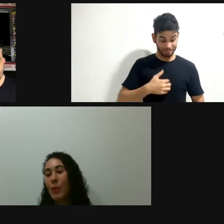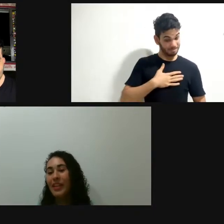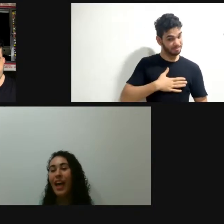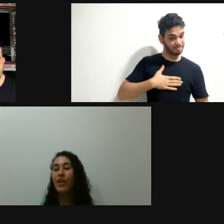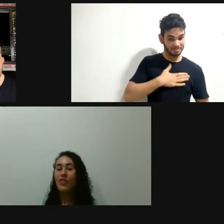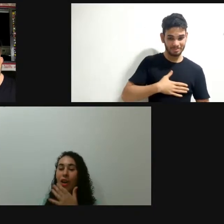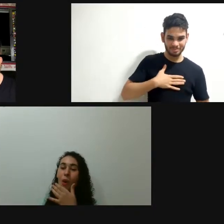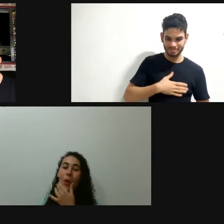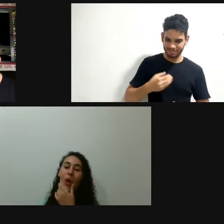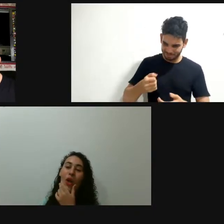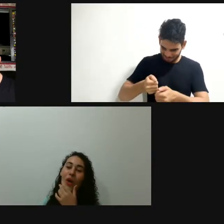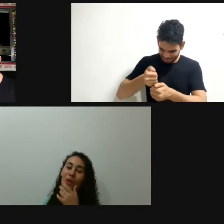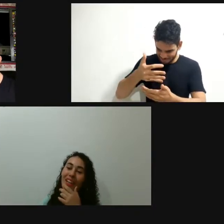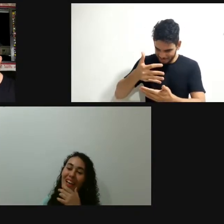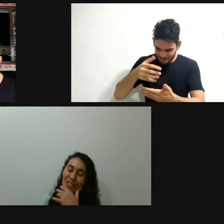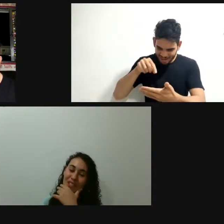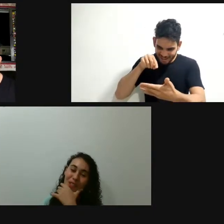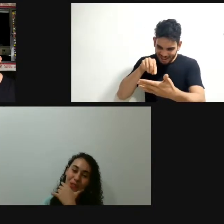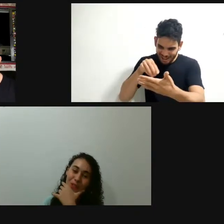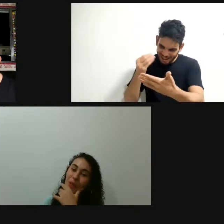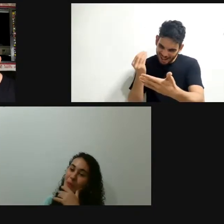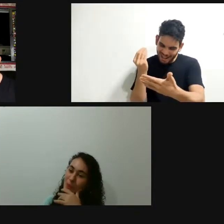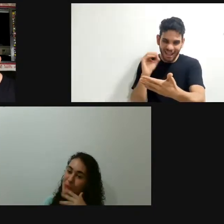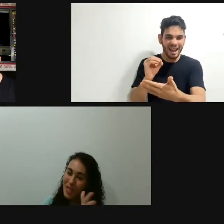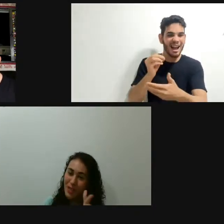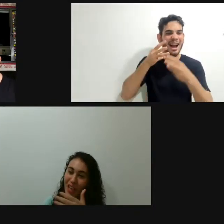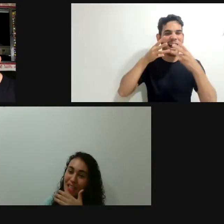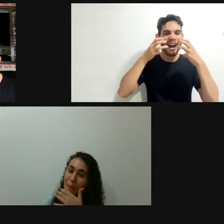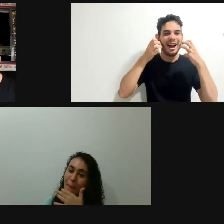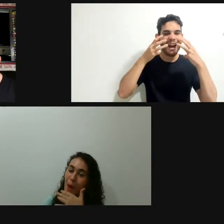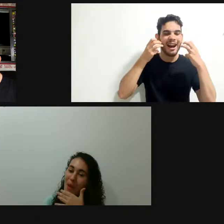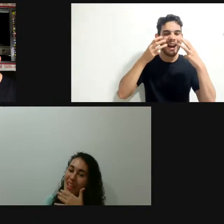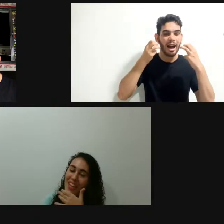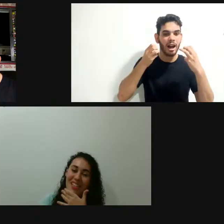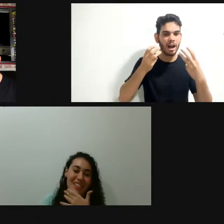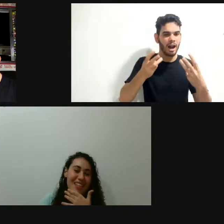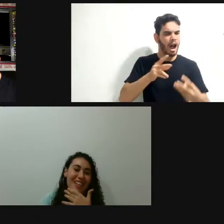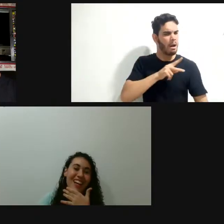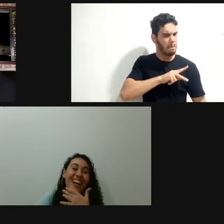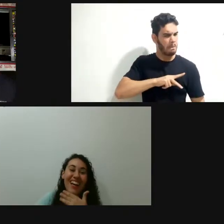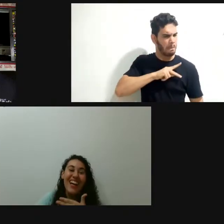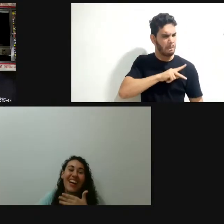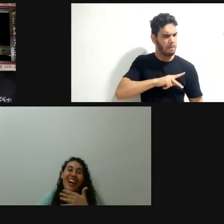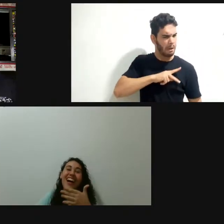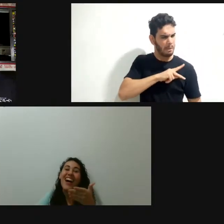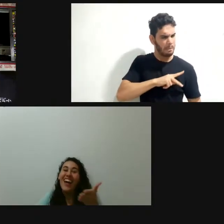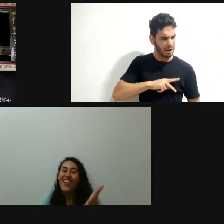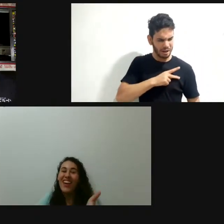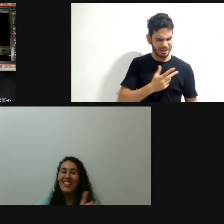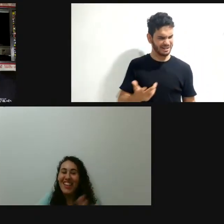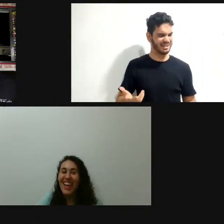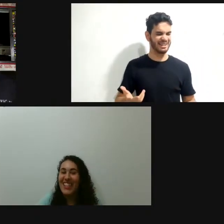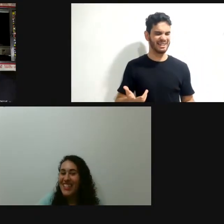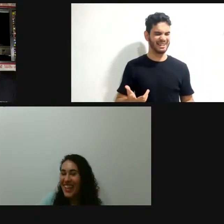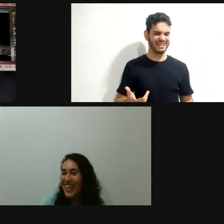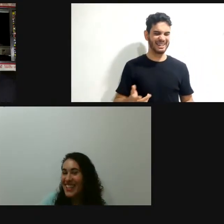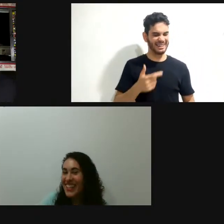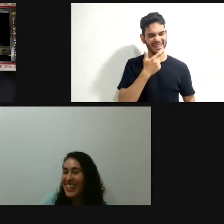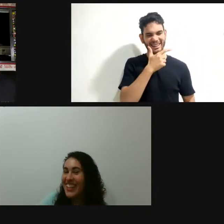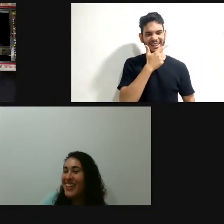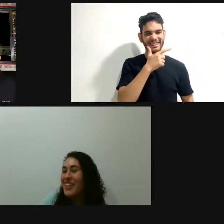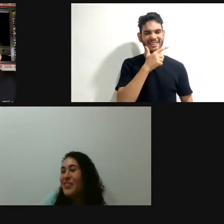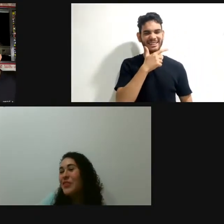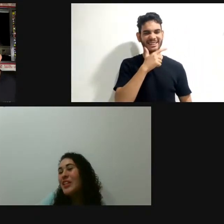um comentário que falou: coloca um gatinho, um personagem palmeirense. Eu achei resenha